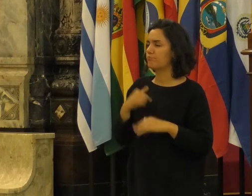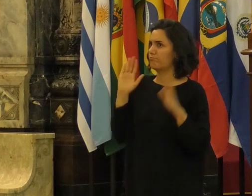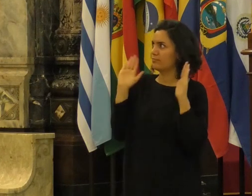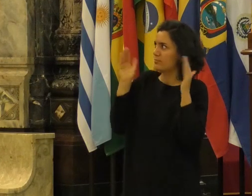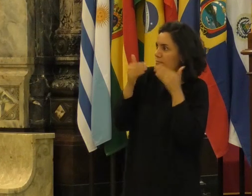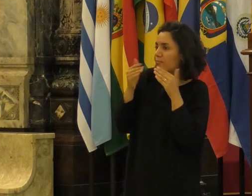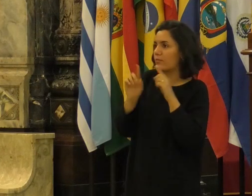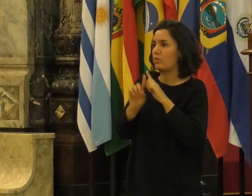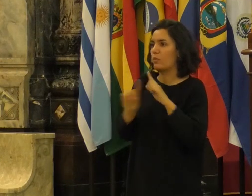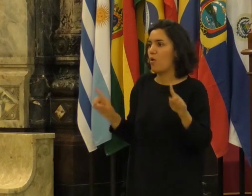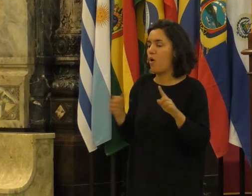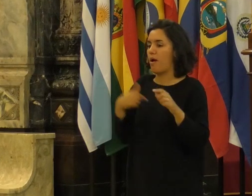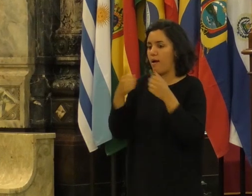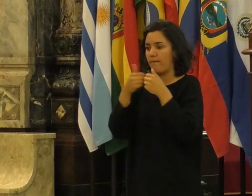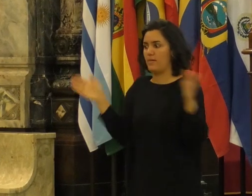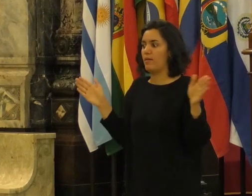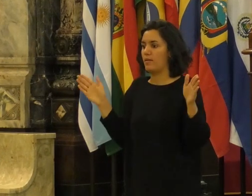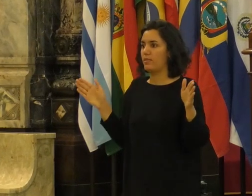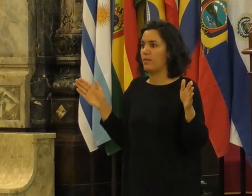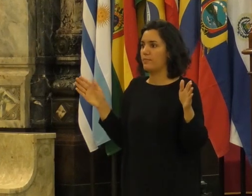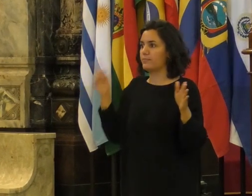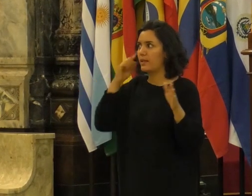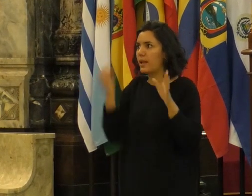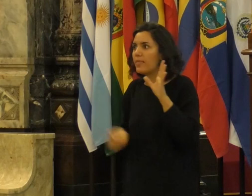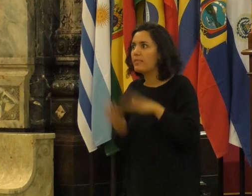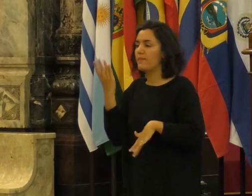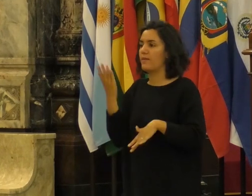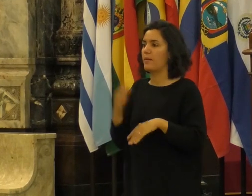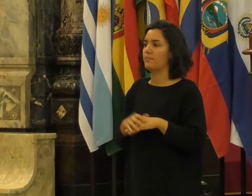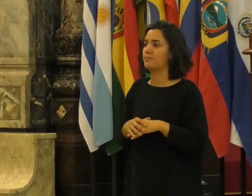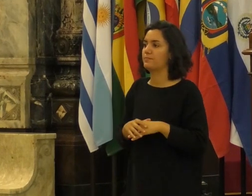cerradora, abierta, creativa.